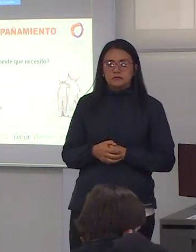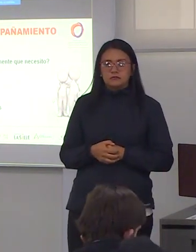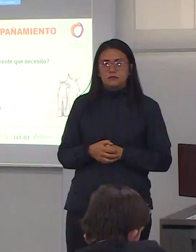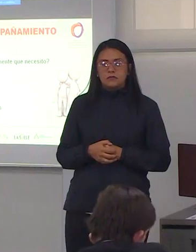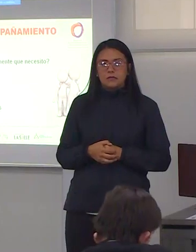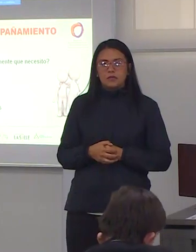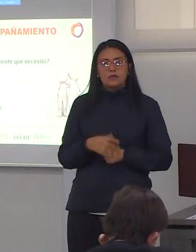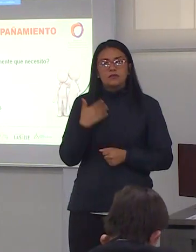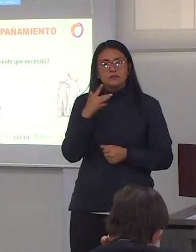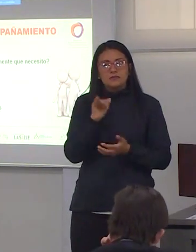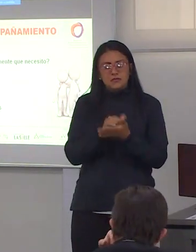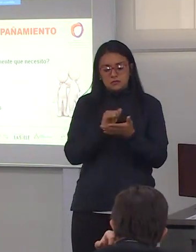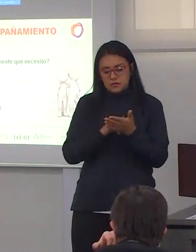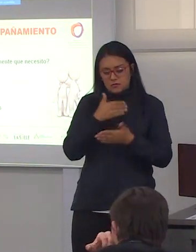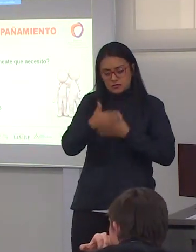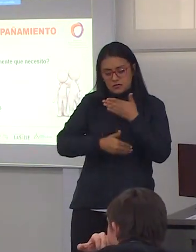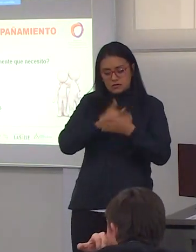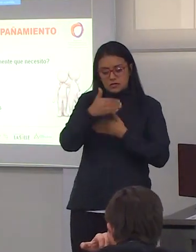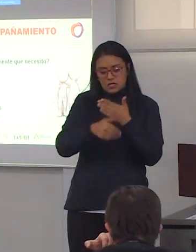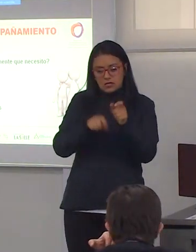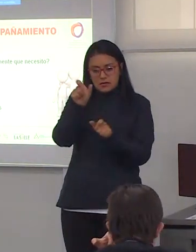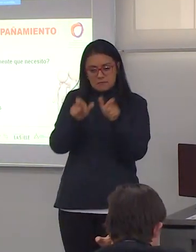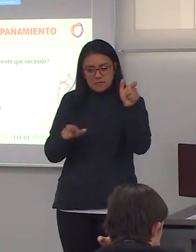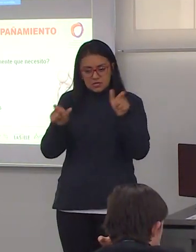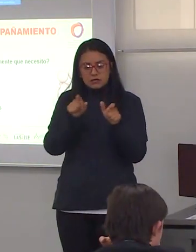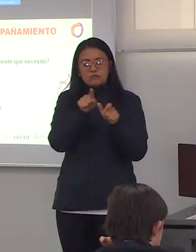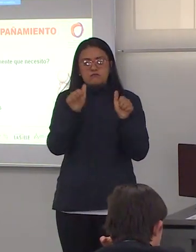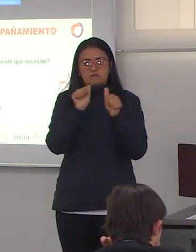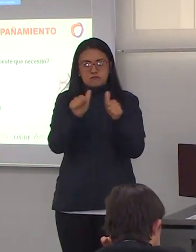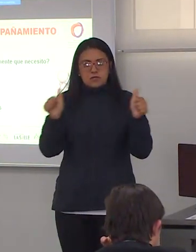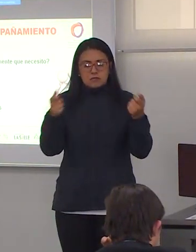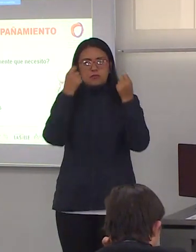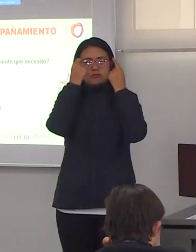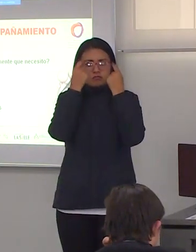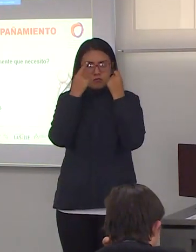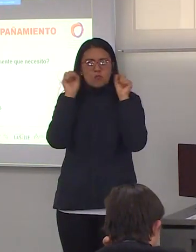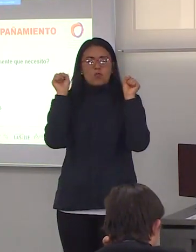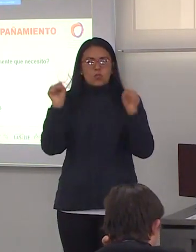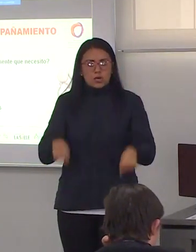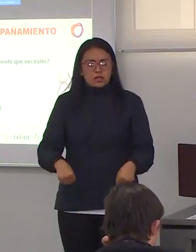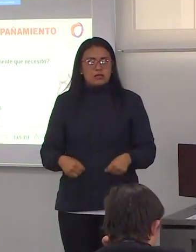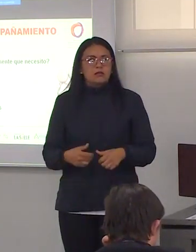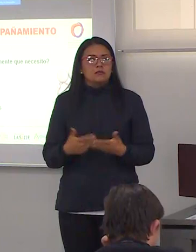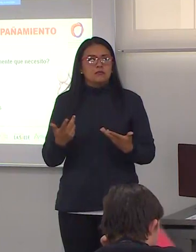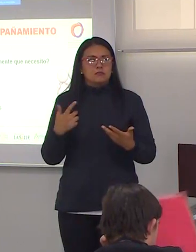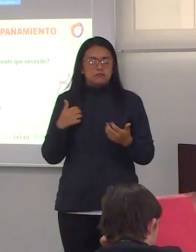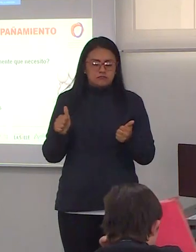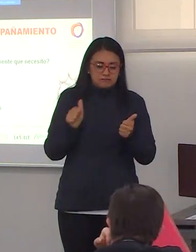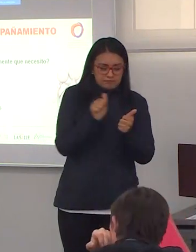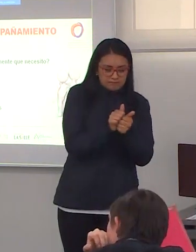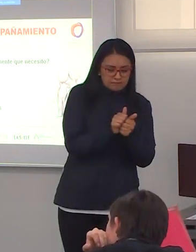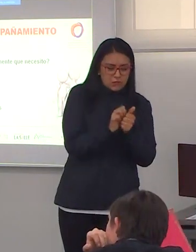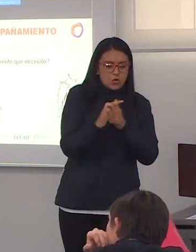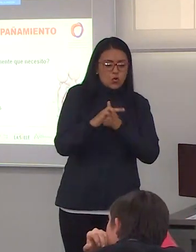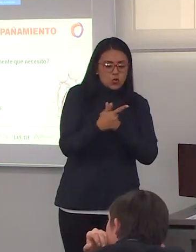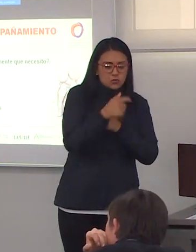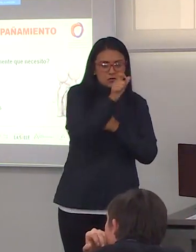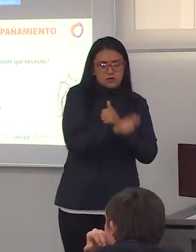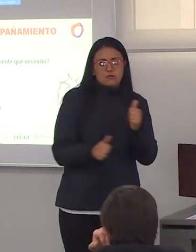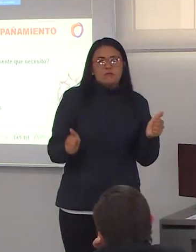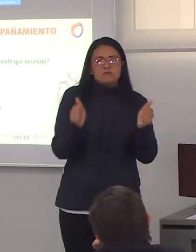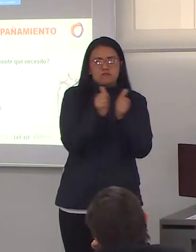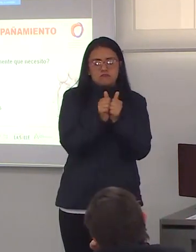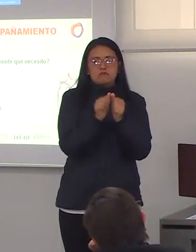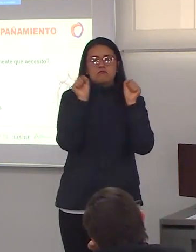dentro del proceso las personas han ido entendiendo que pueden ser acompañantes de otras personas